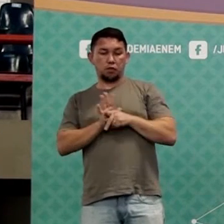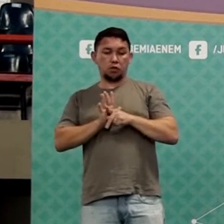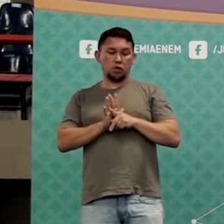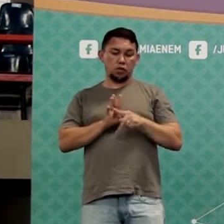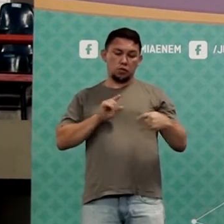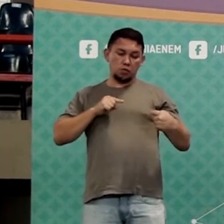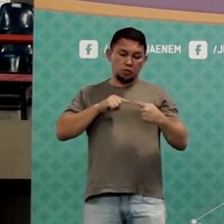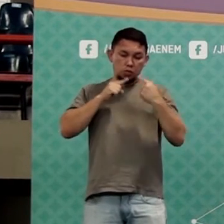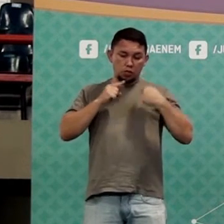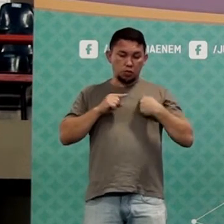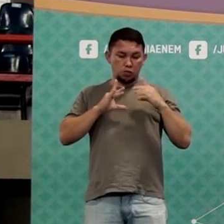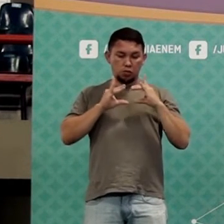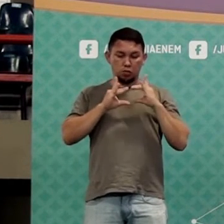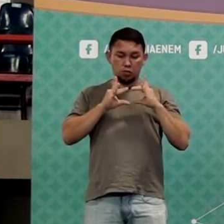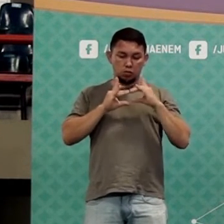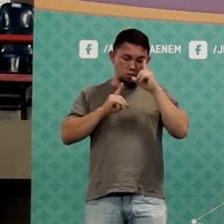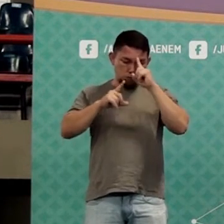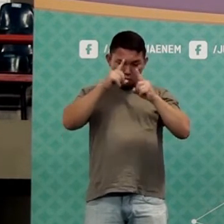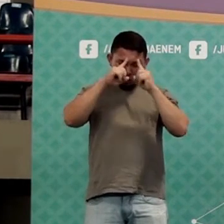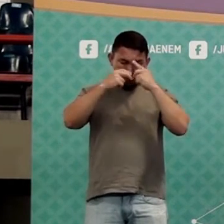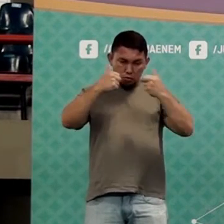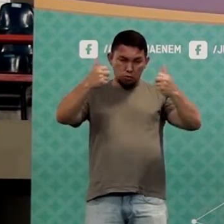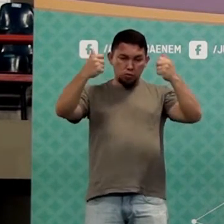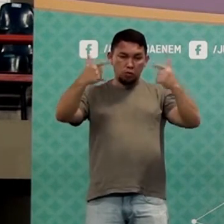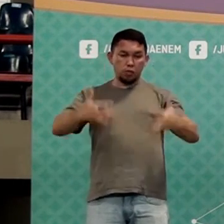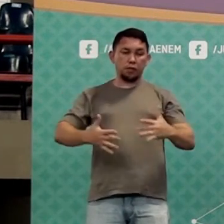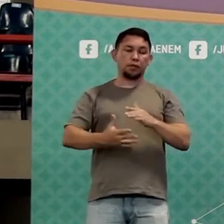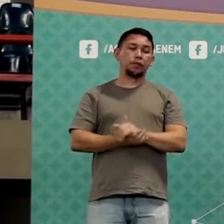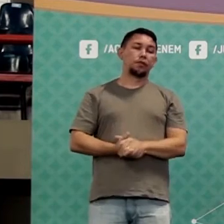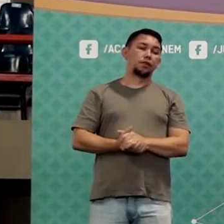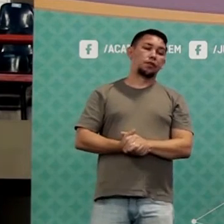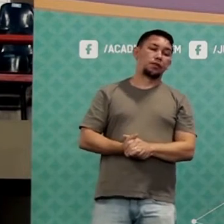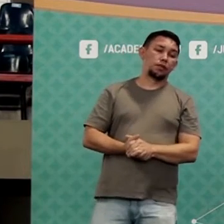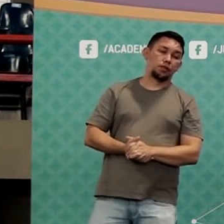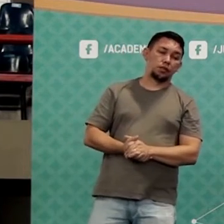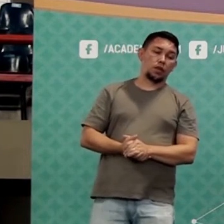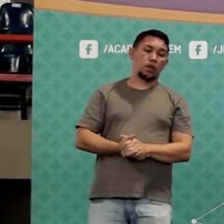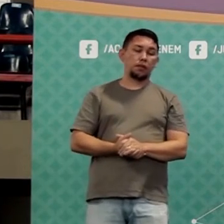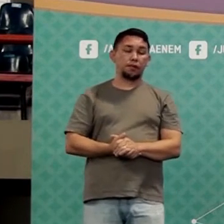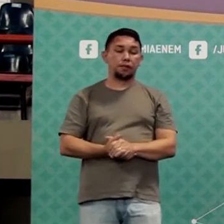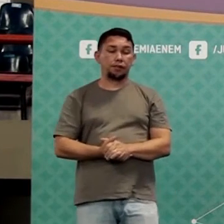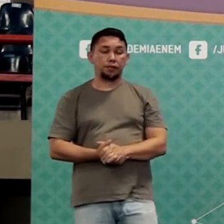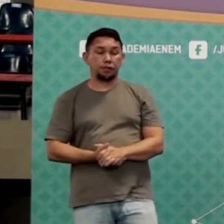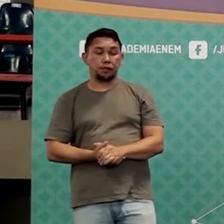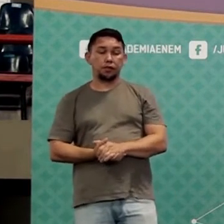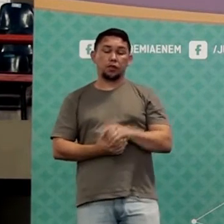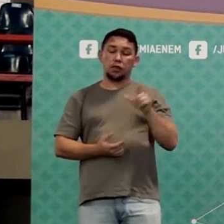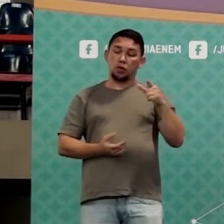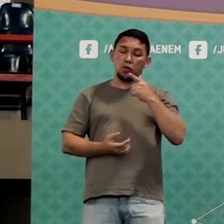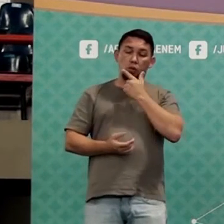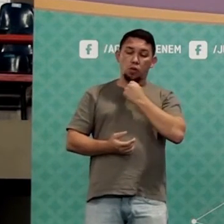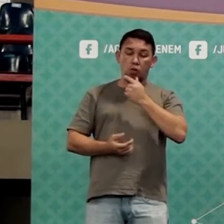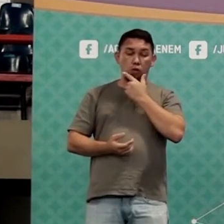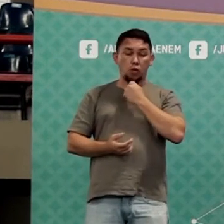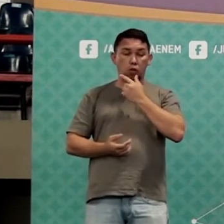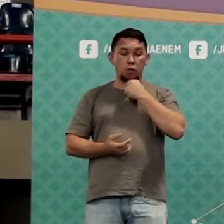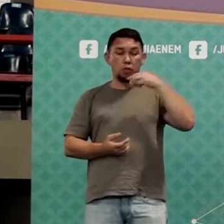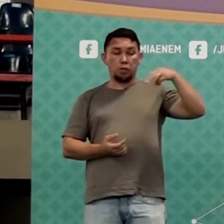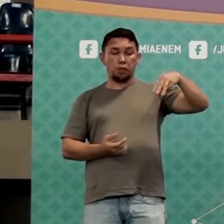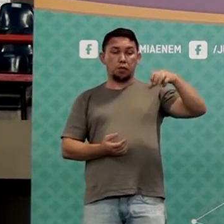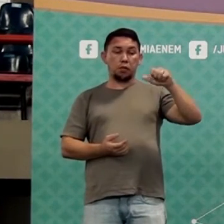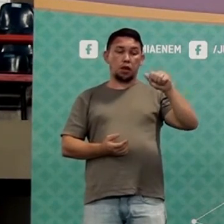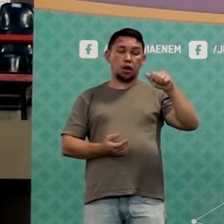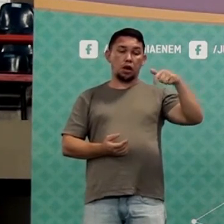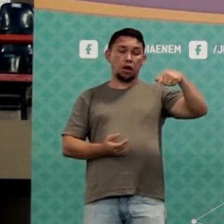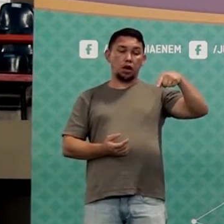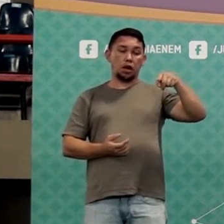Assuma seu próprio reino em 10 lições. Tá? Detalhe. O Maquiavel, ele escreve um livro